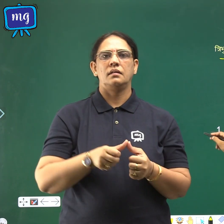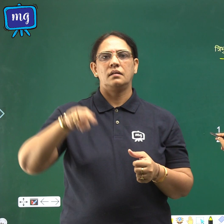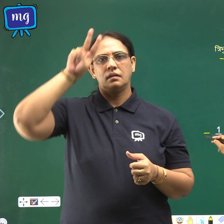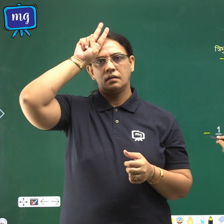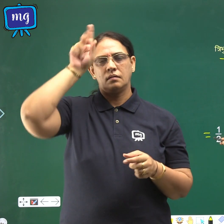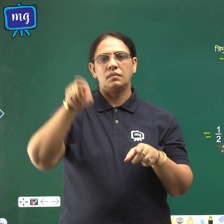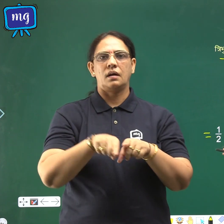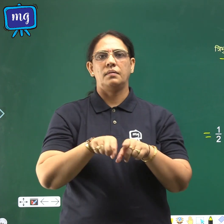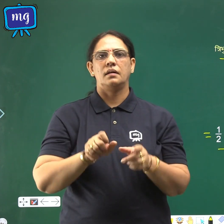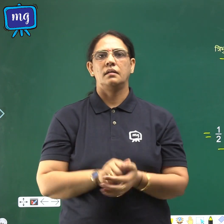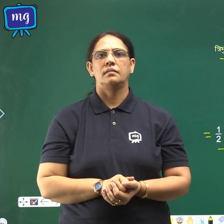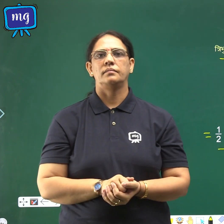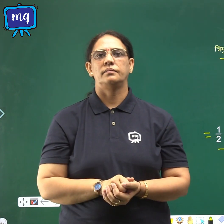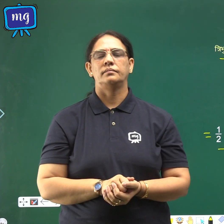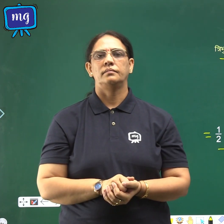बराबर